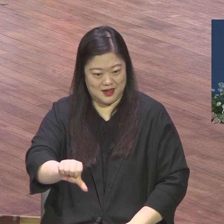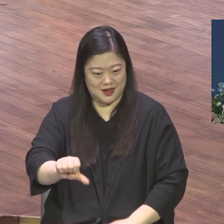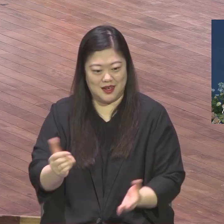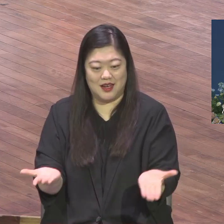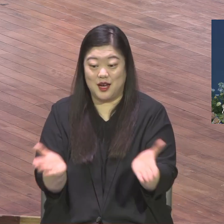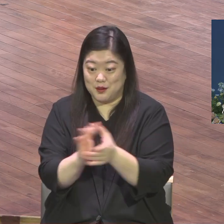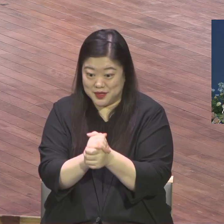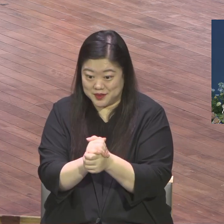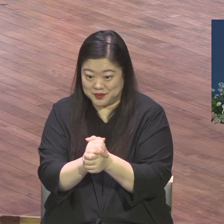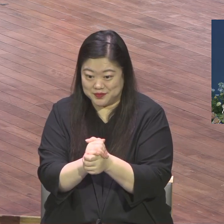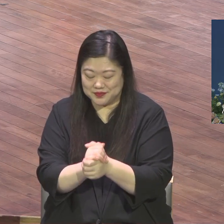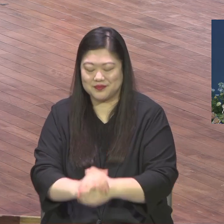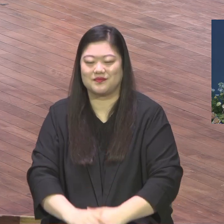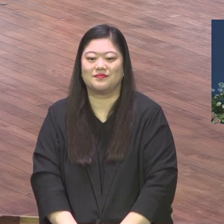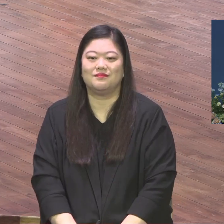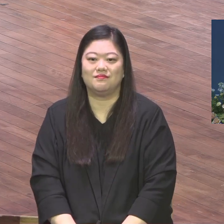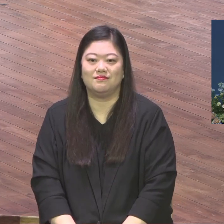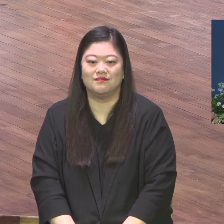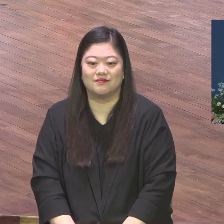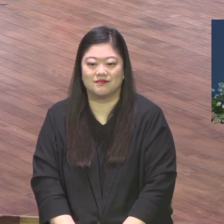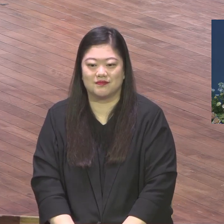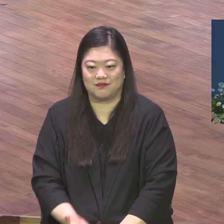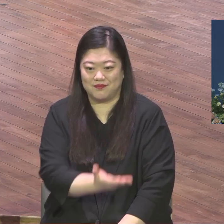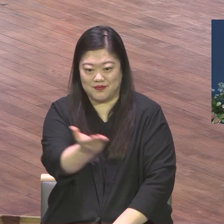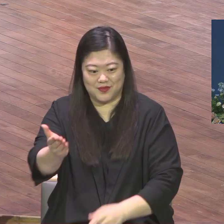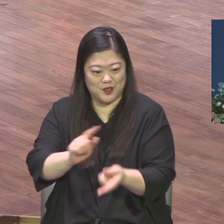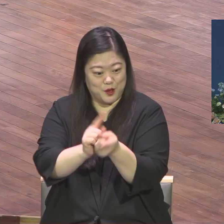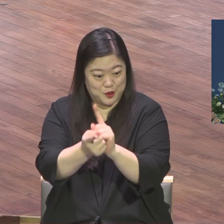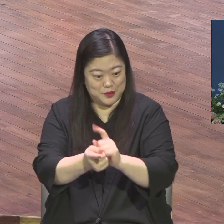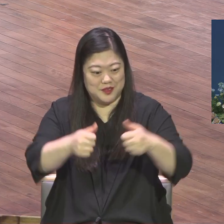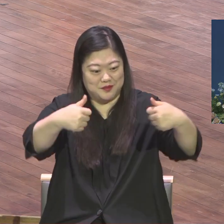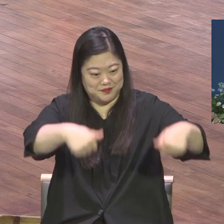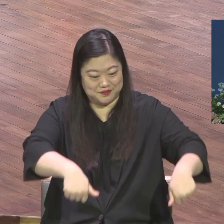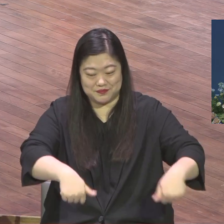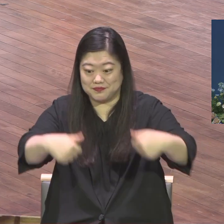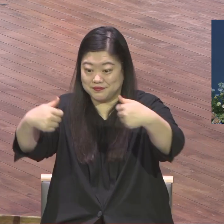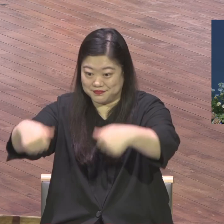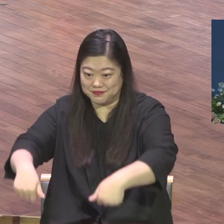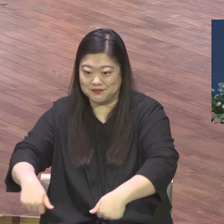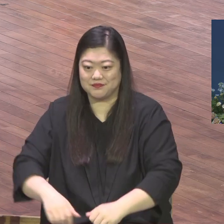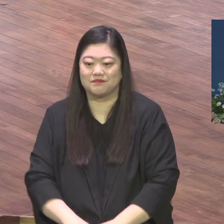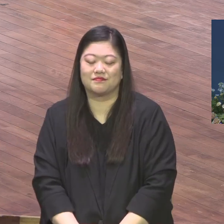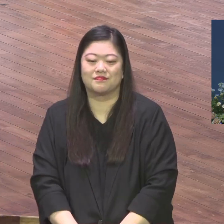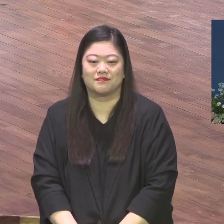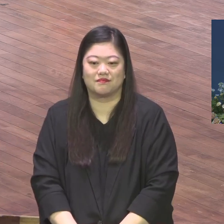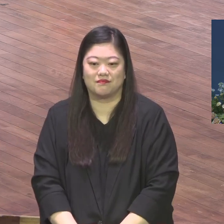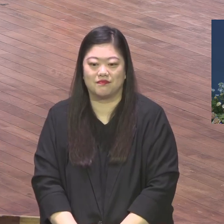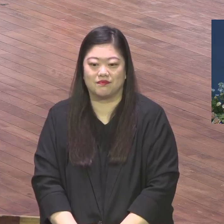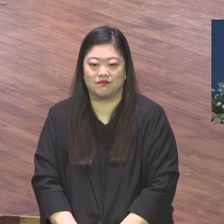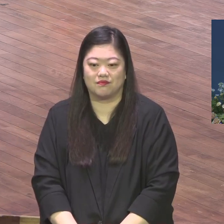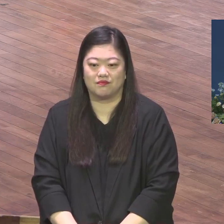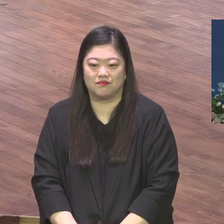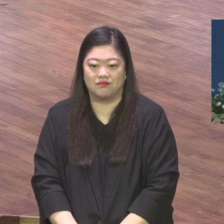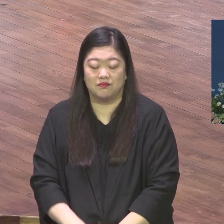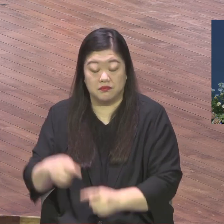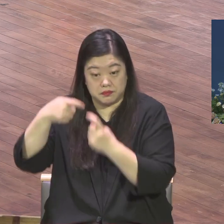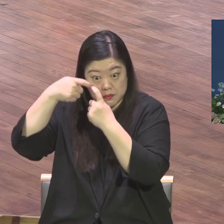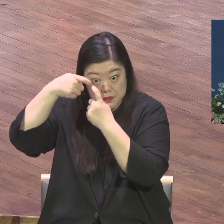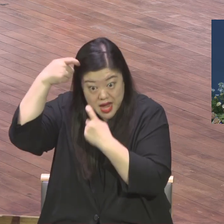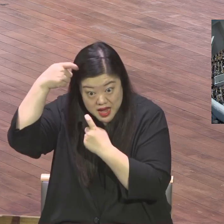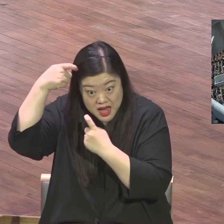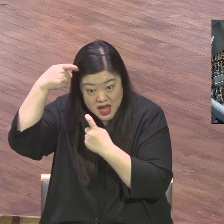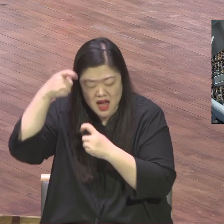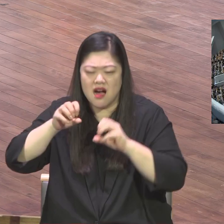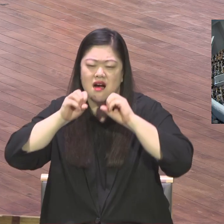아들이십니다. 아멘. 우리 해외 신도들도 같이 서로 다 인사합시다. 보고 들은 것을 말합시다.